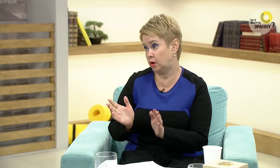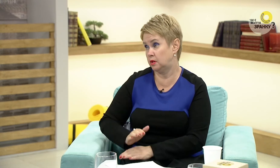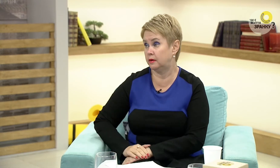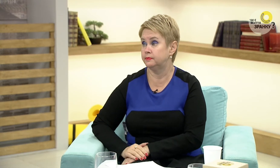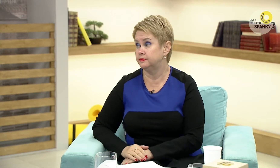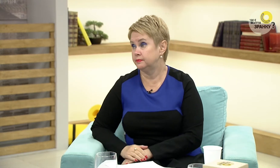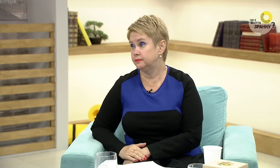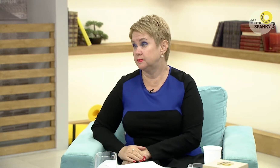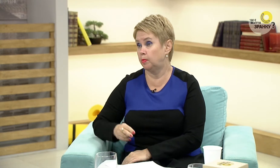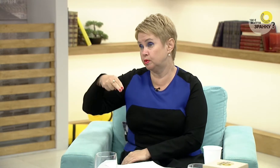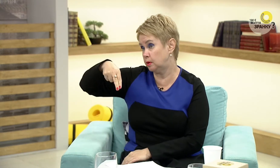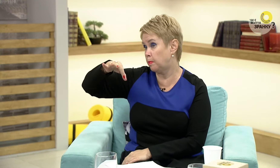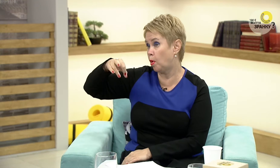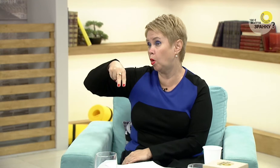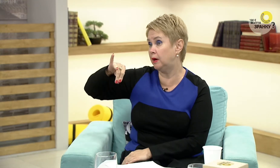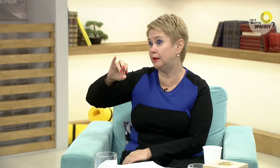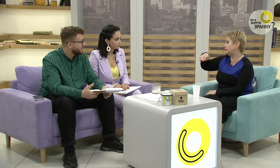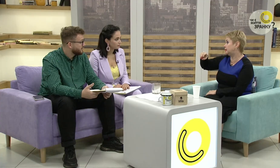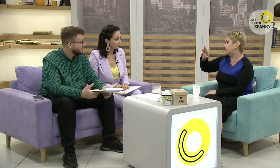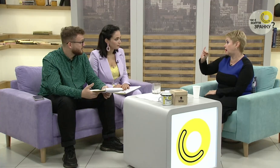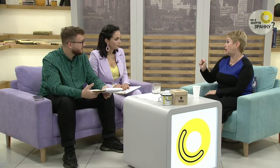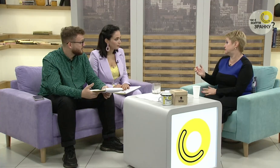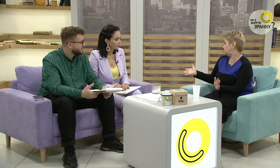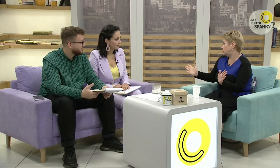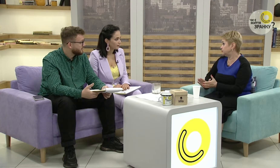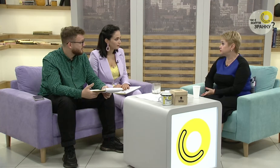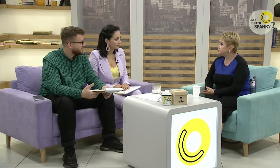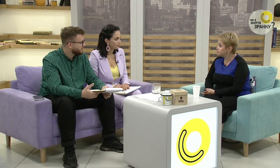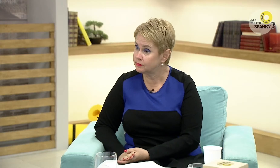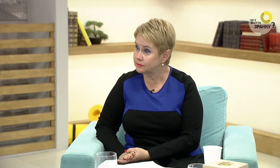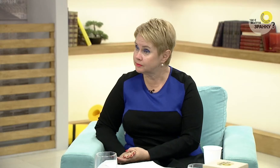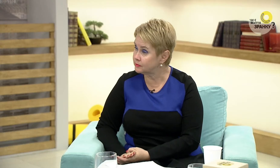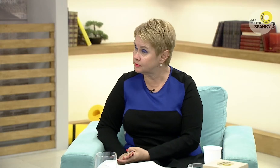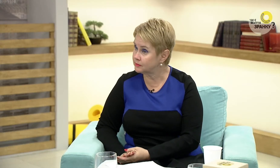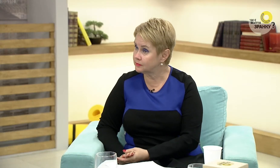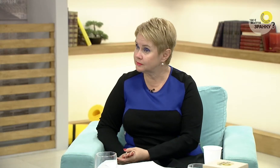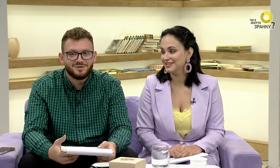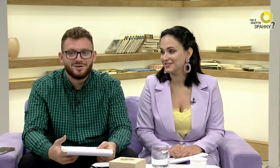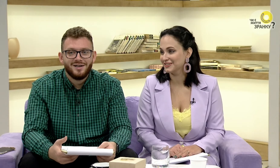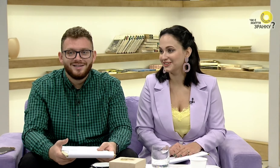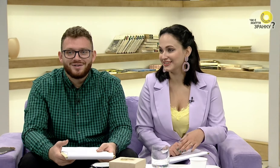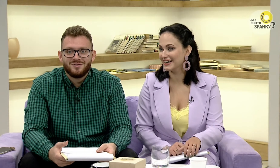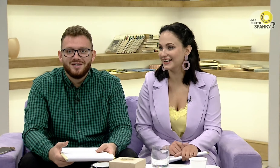да. Ого. Допустим, политика. Все. Просто, так быстро, і швидко, так